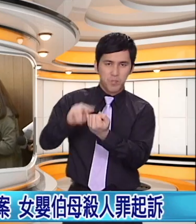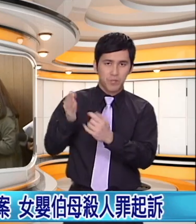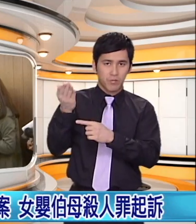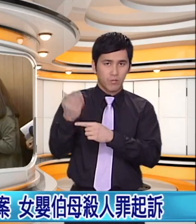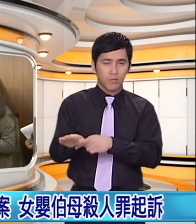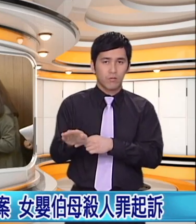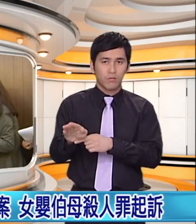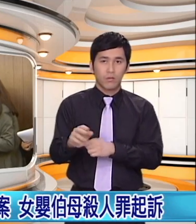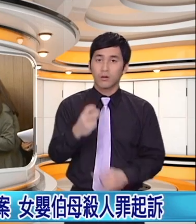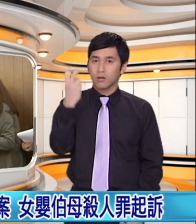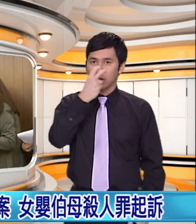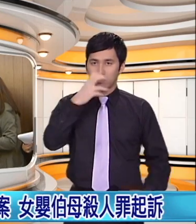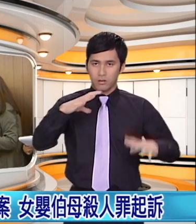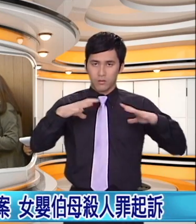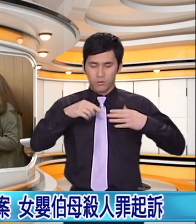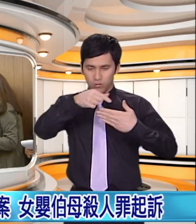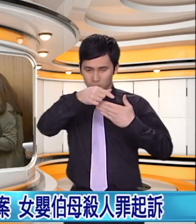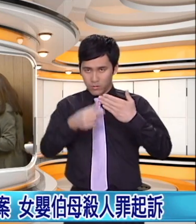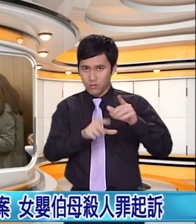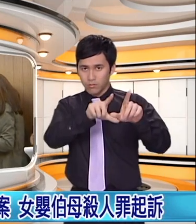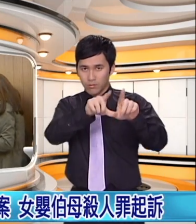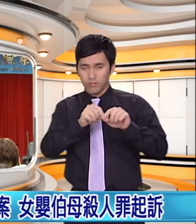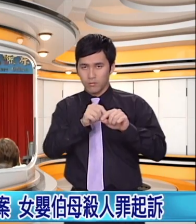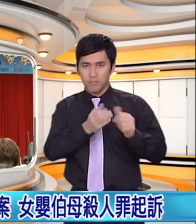檢方依殺人罪將她起訴